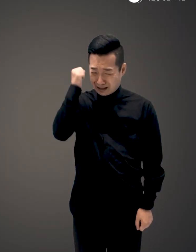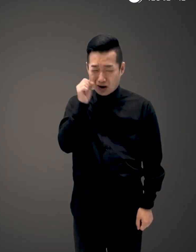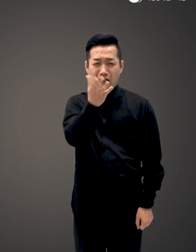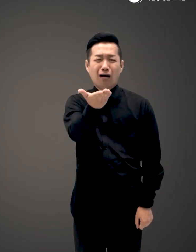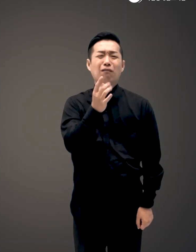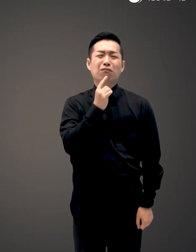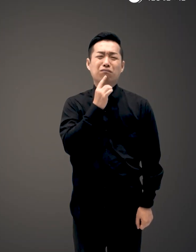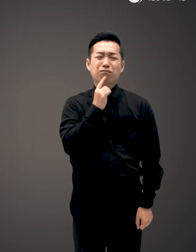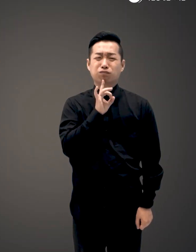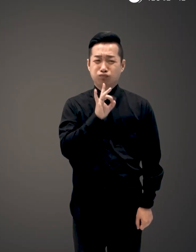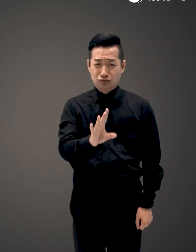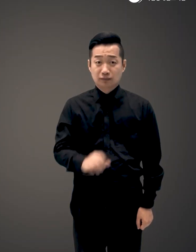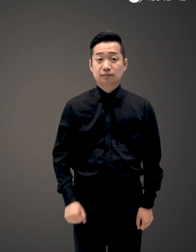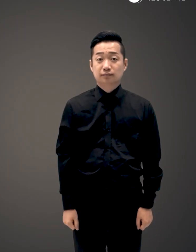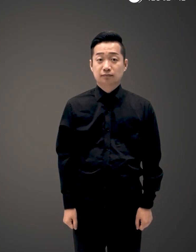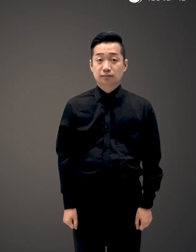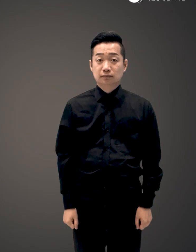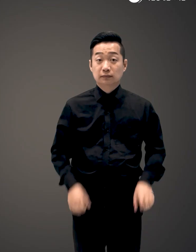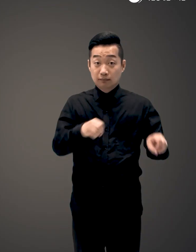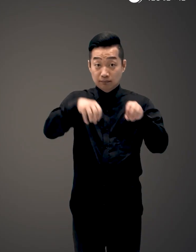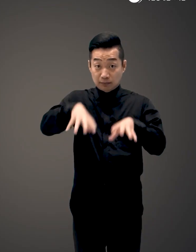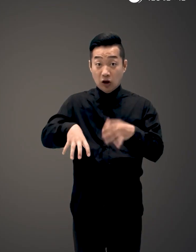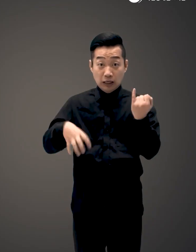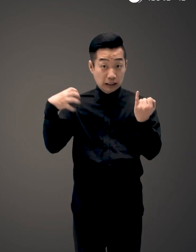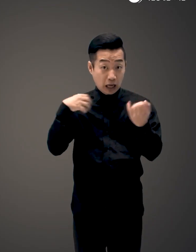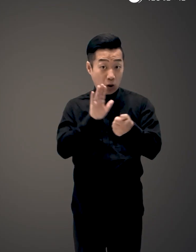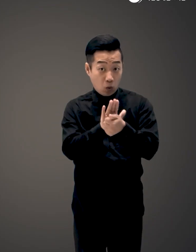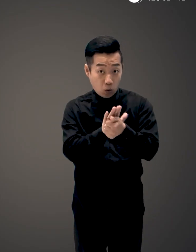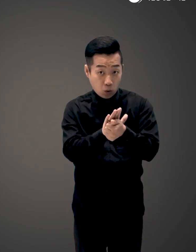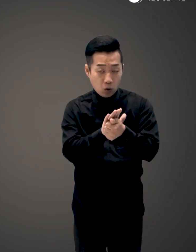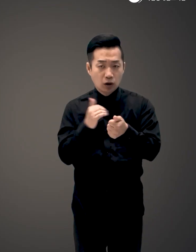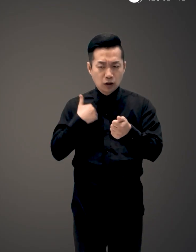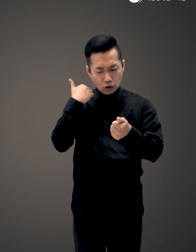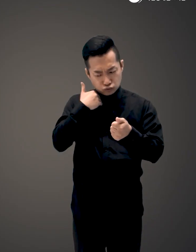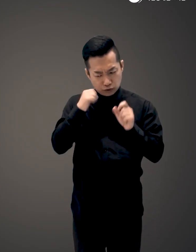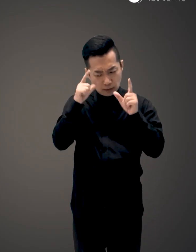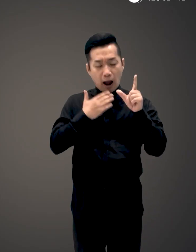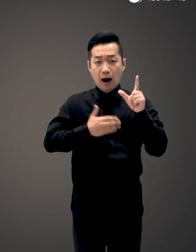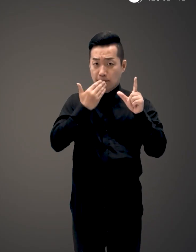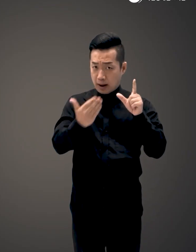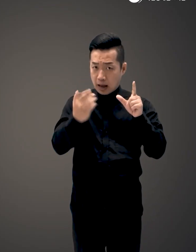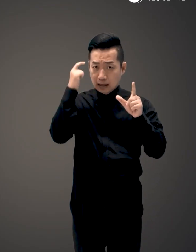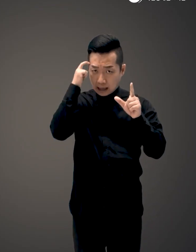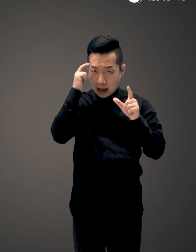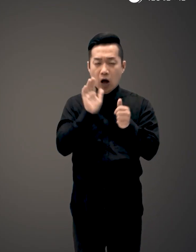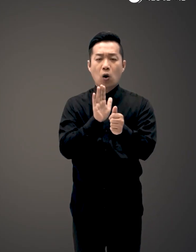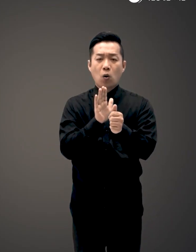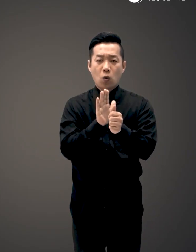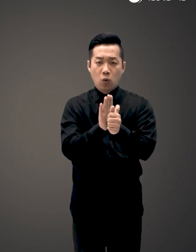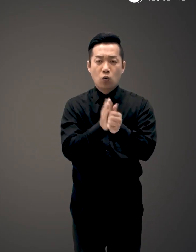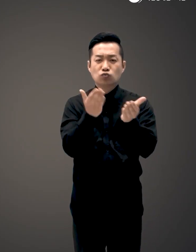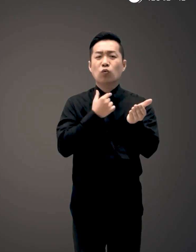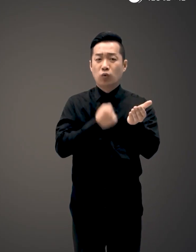유일한 기억이야. 마녀의 사명을 도우면 내가 누군지 알 수 있을 것 같아. 널 돕게 해줘.